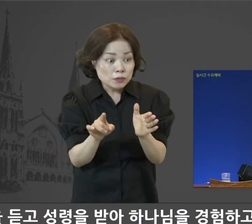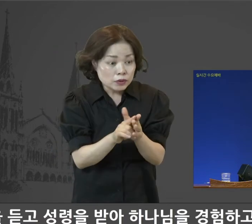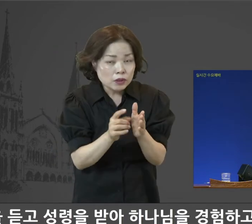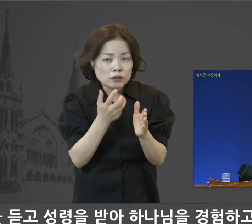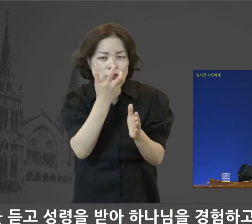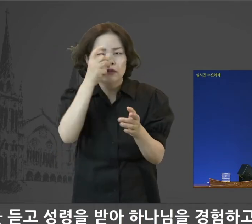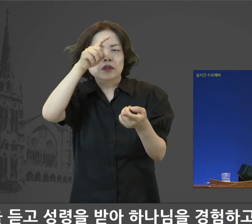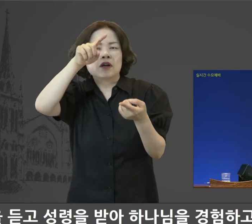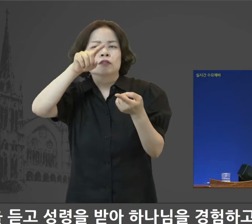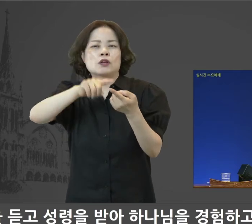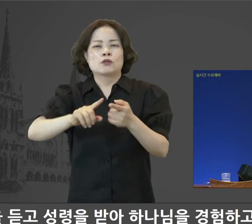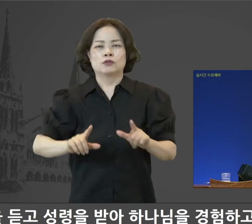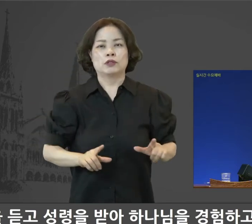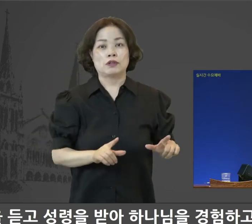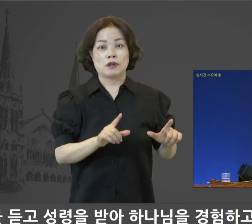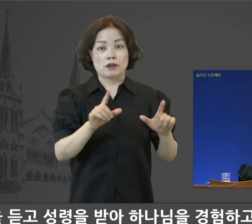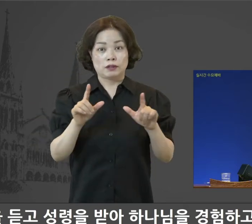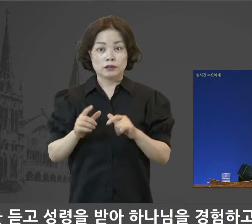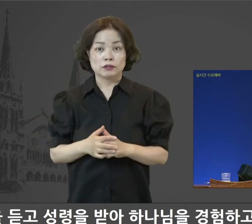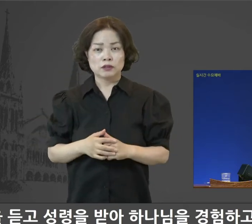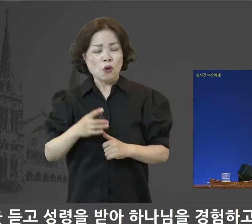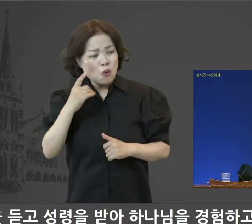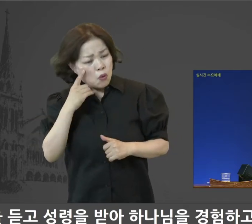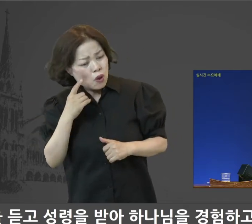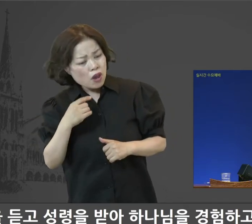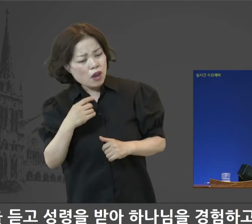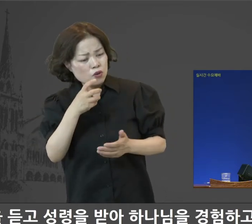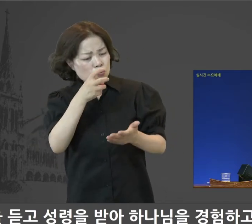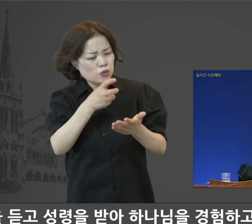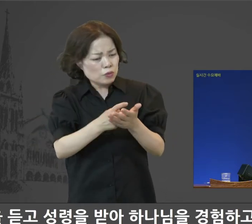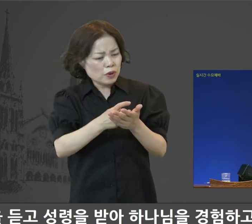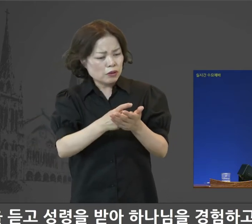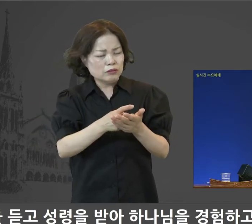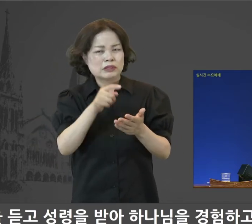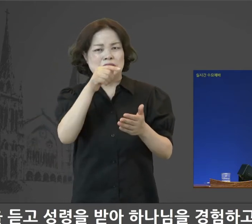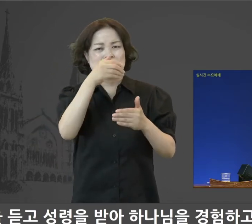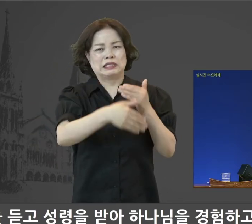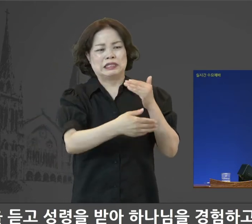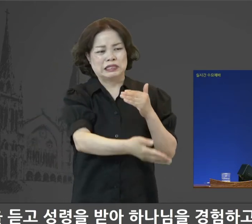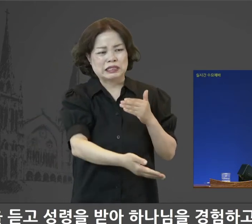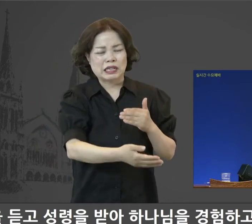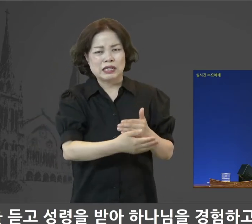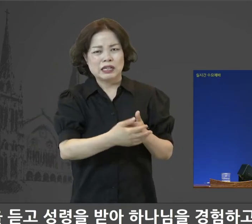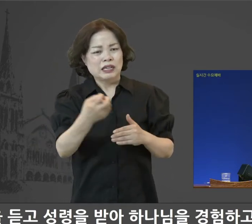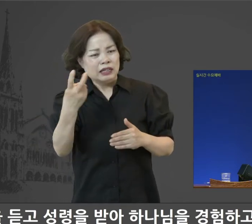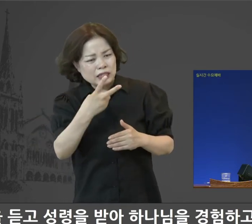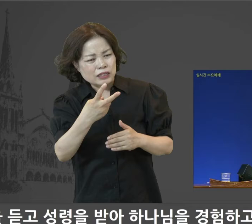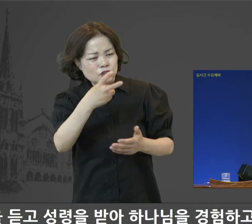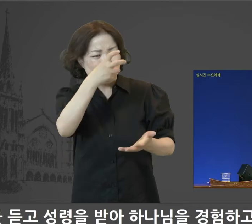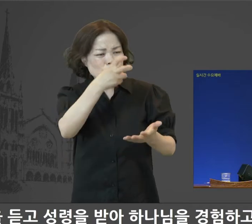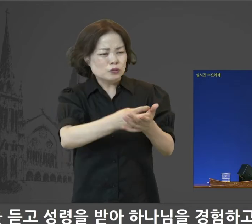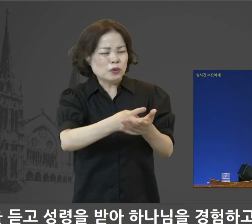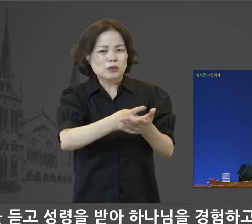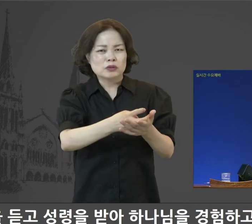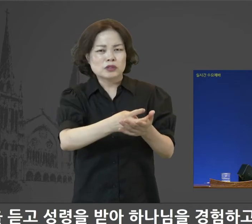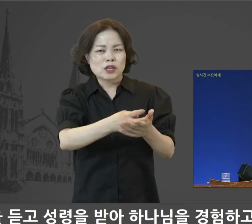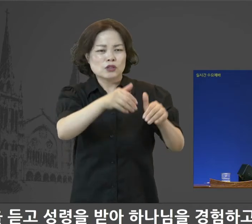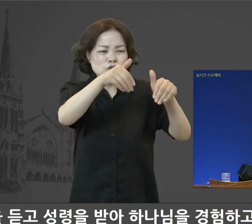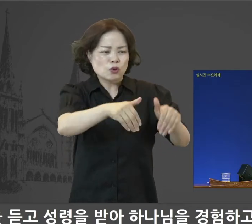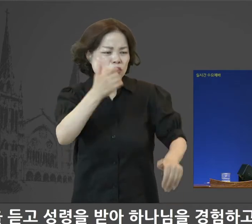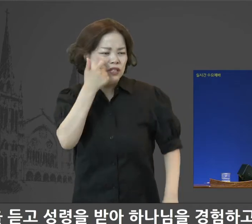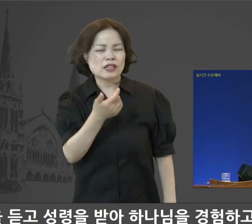따라 살아야지. 왜 다시 율법으로 돌아가느냐? 왜 다시 율법의 종이 되려 하느냐? 그